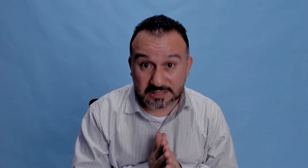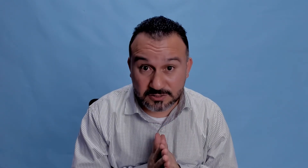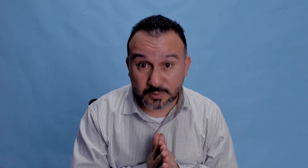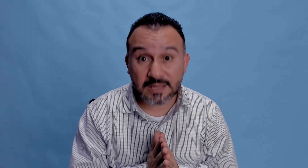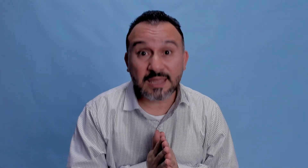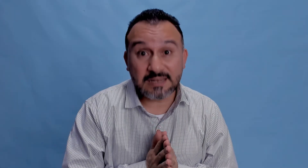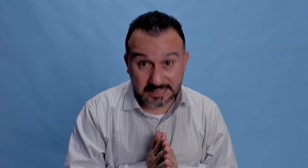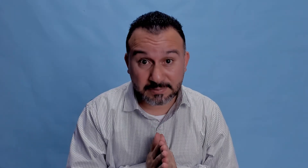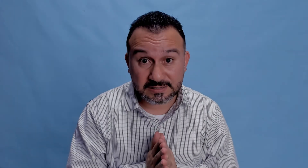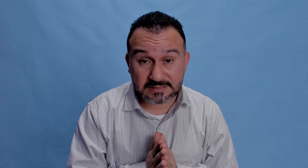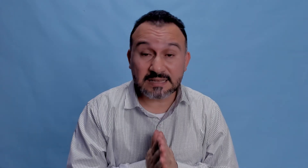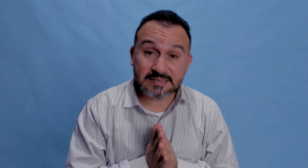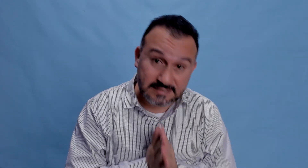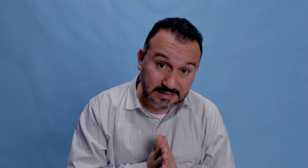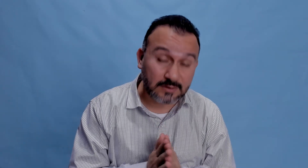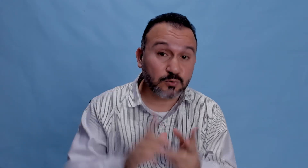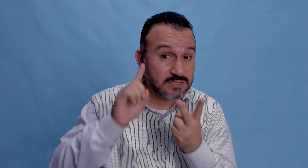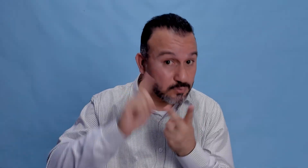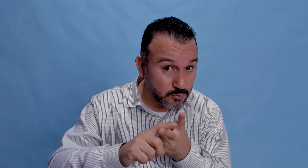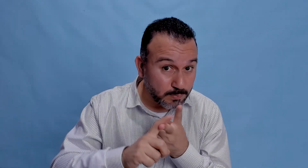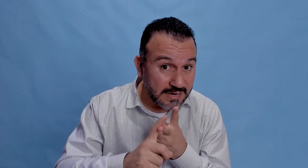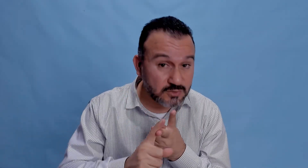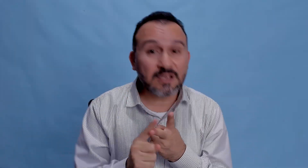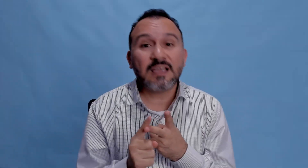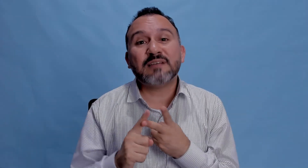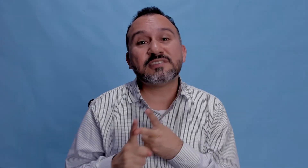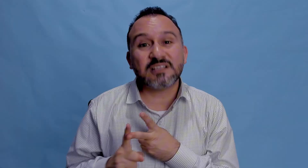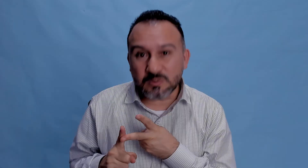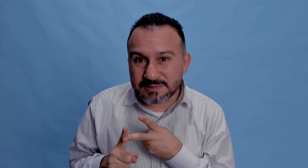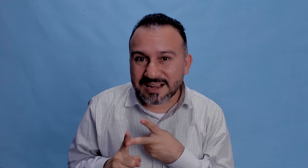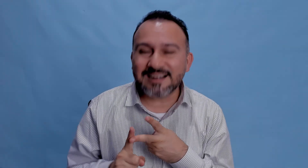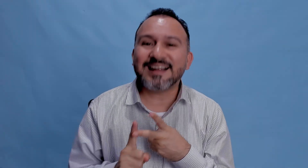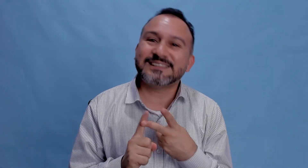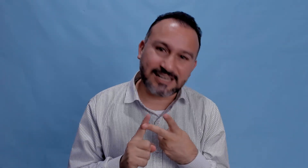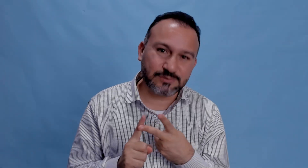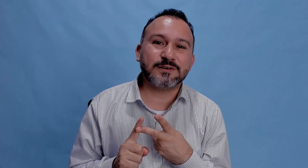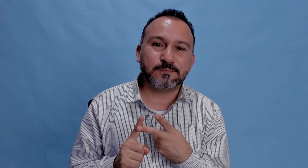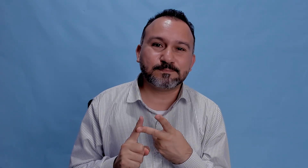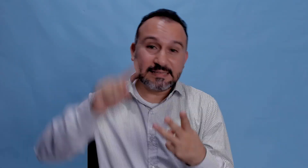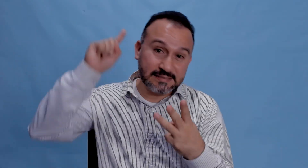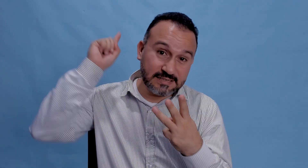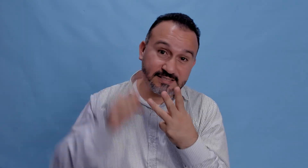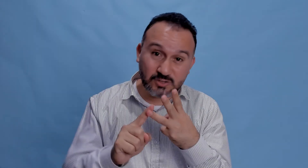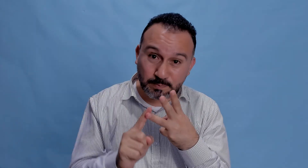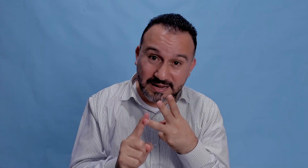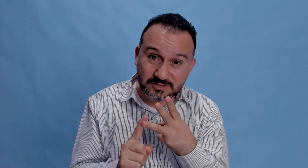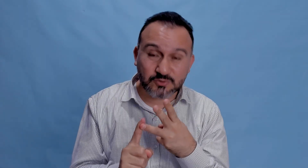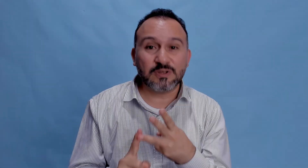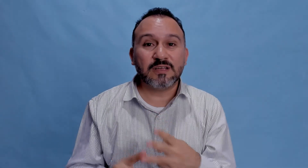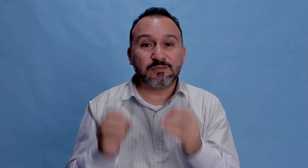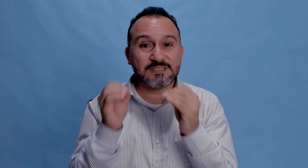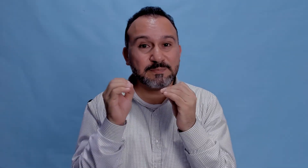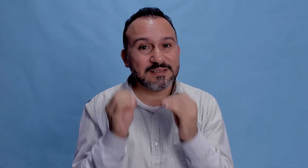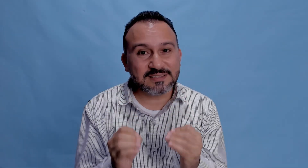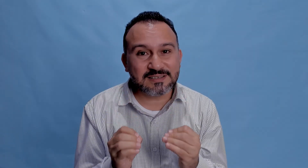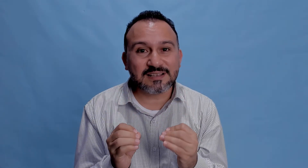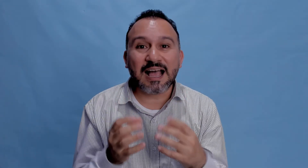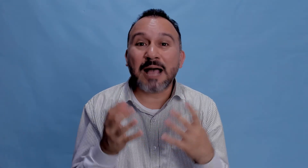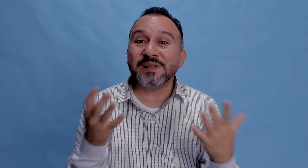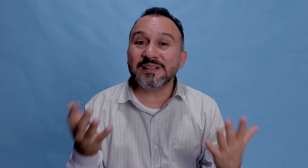texto em Libras. Sim, o segundo passo é você dominar a tradução. Terceiro passo, você precisa